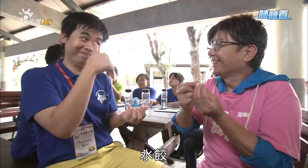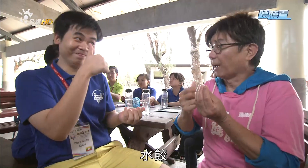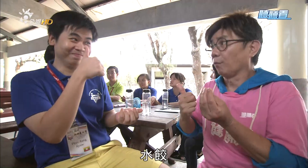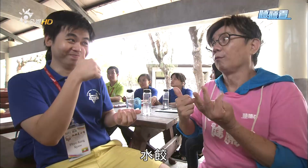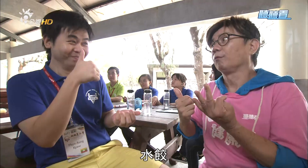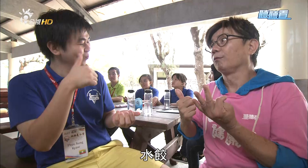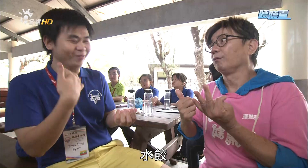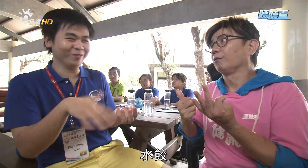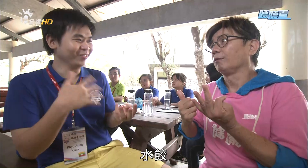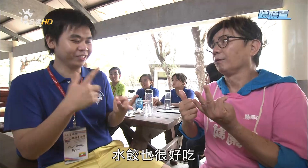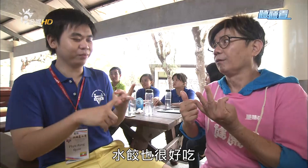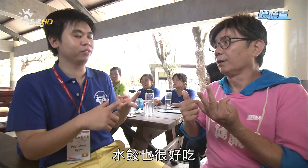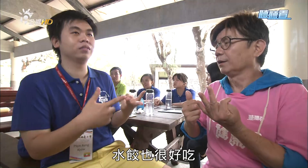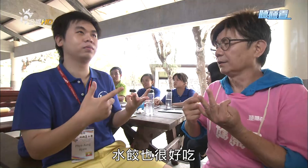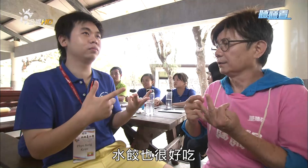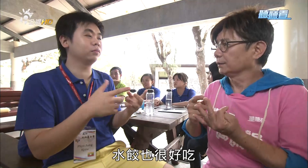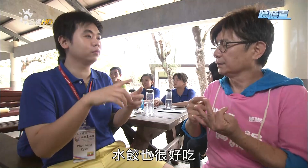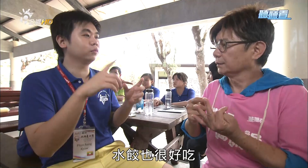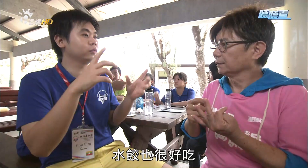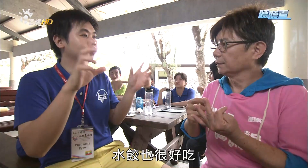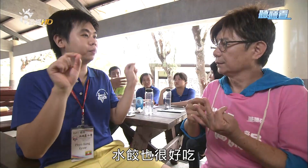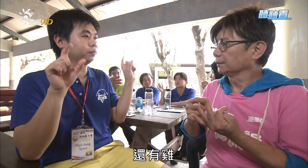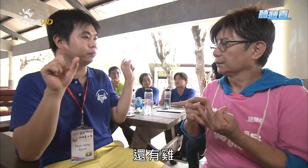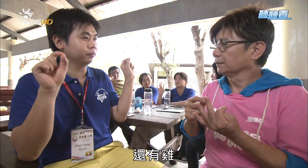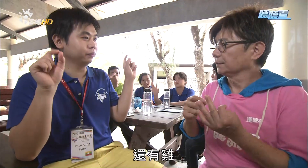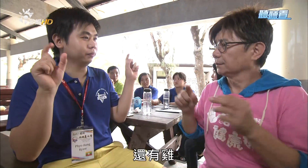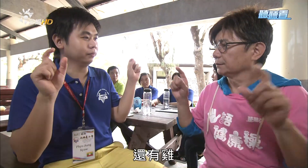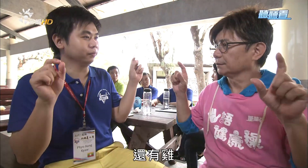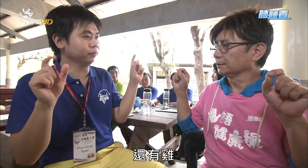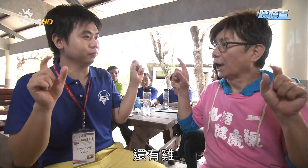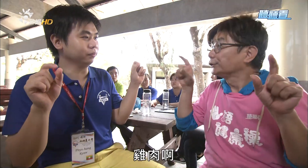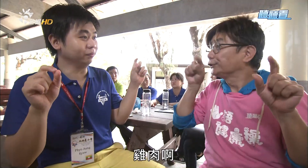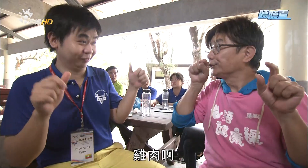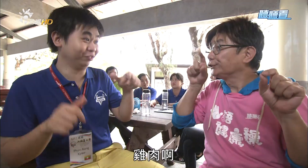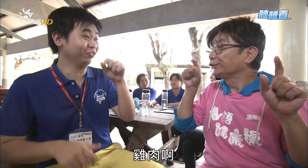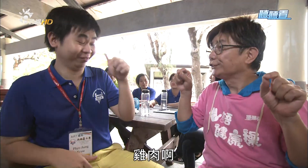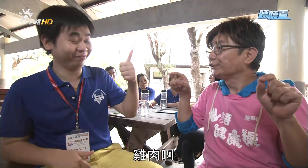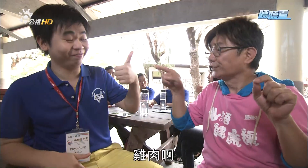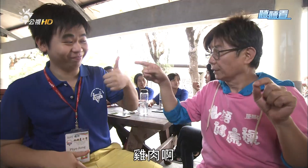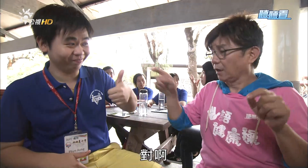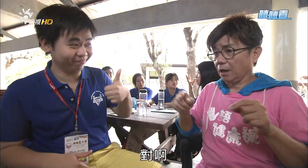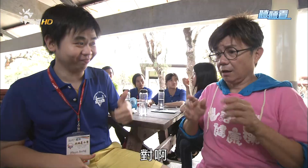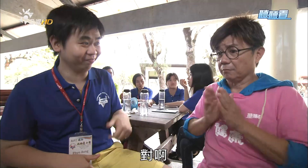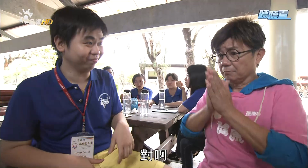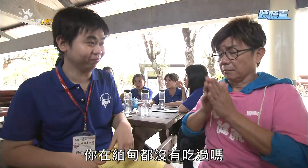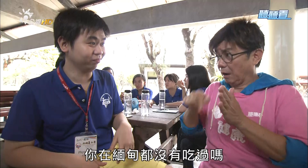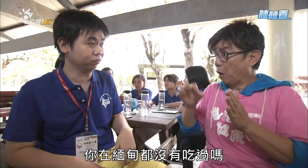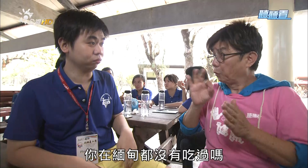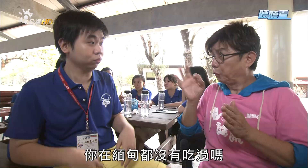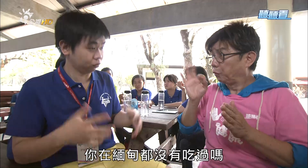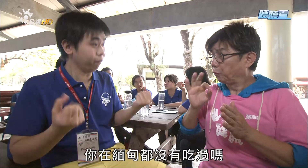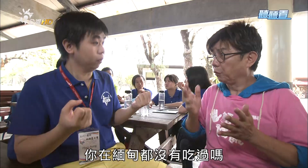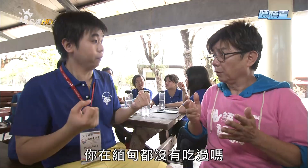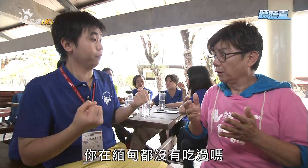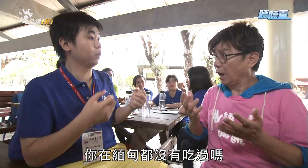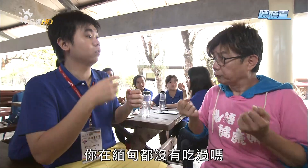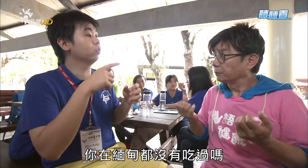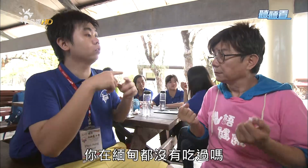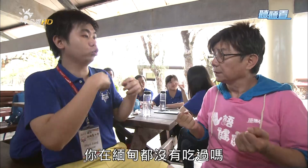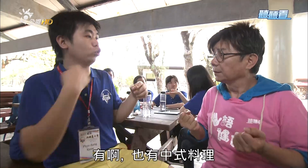水饺啊，水饺也很好吃。还有鸡肉啊，对啊，你在缅甸都没有吃过吗？有